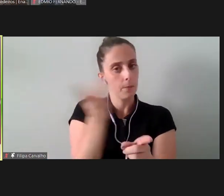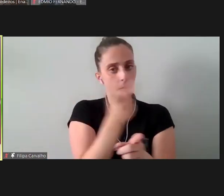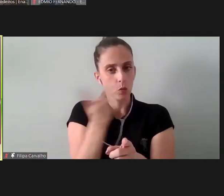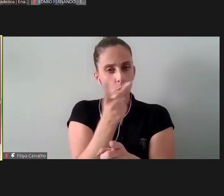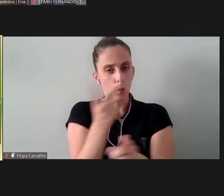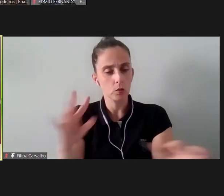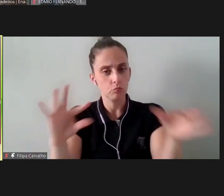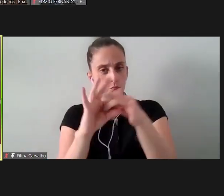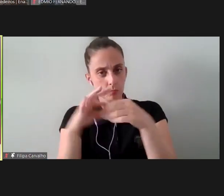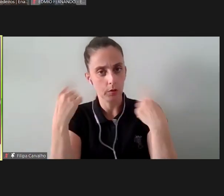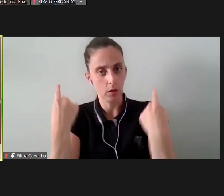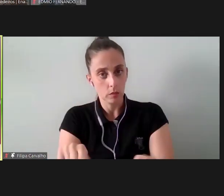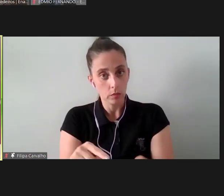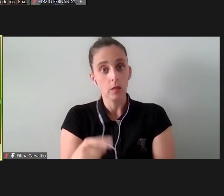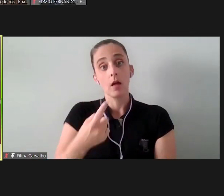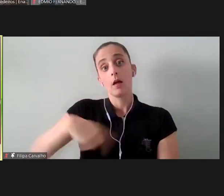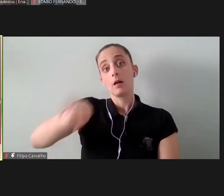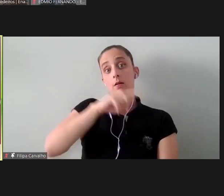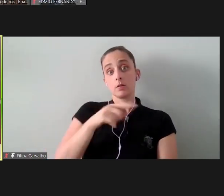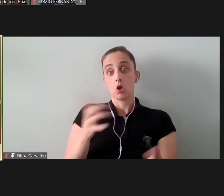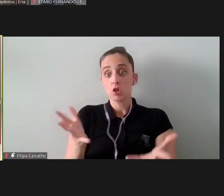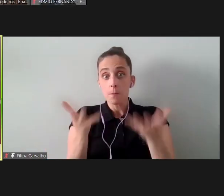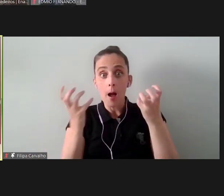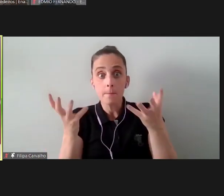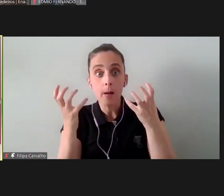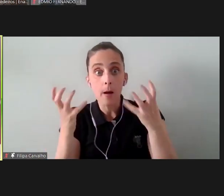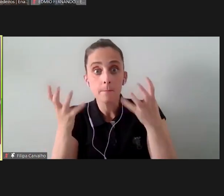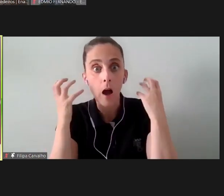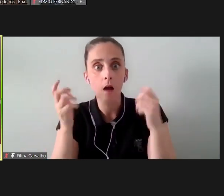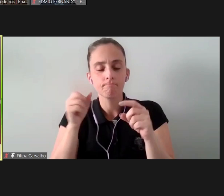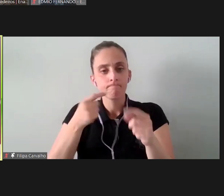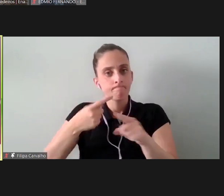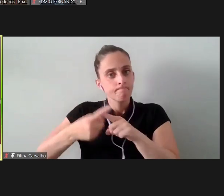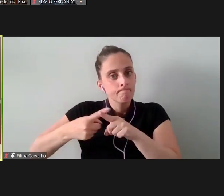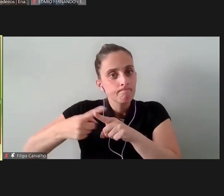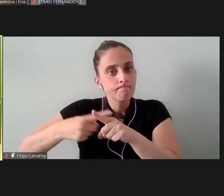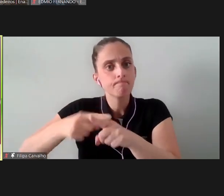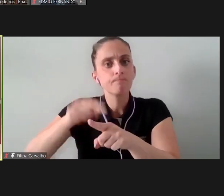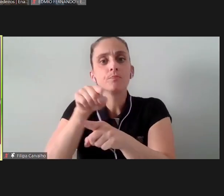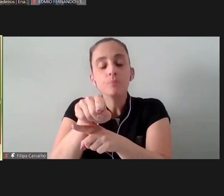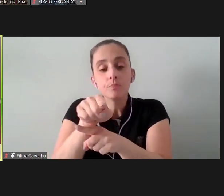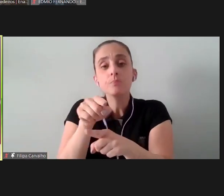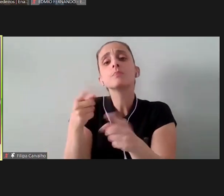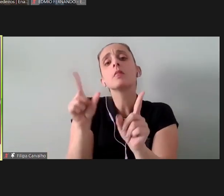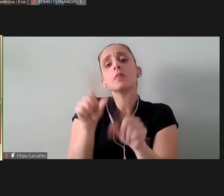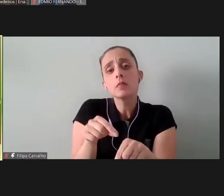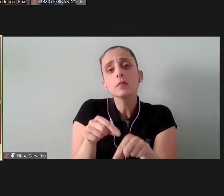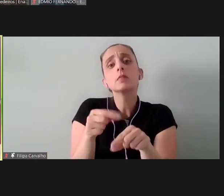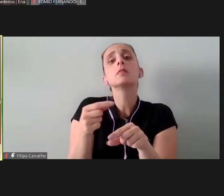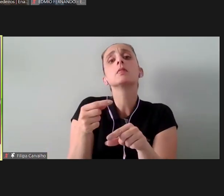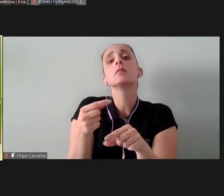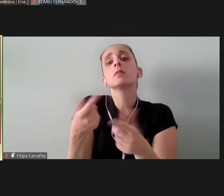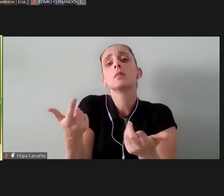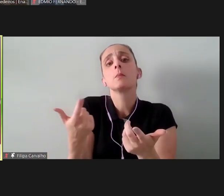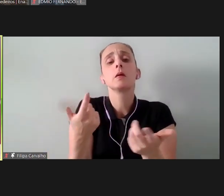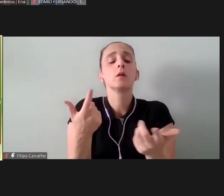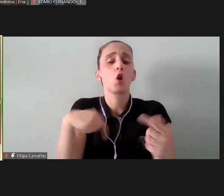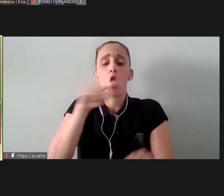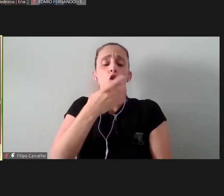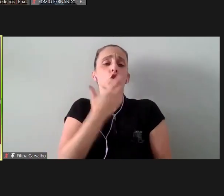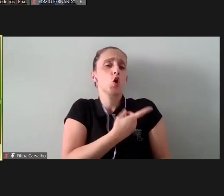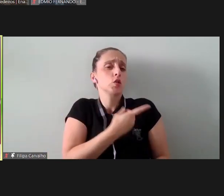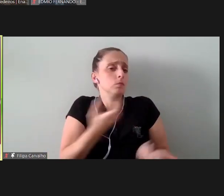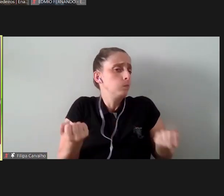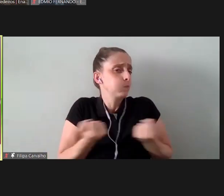a ambição subjacente a esta visão e a este posicionamento institucional tem implícito o reconhecimento de que sozinhos não é possível.